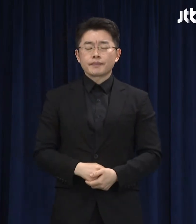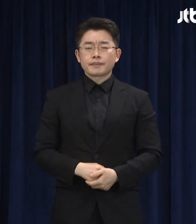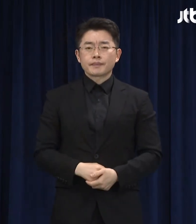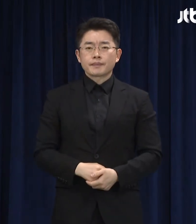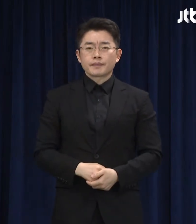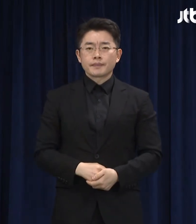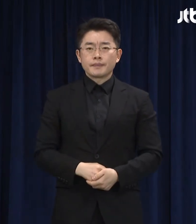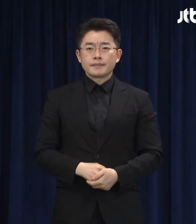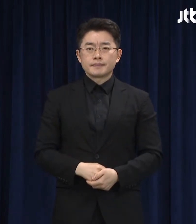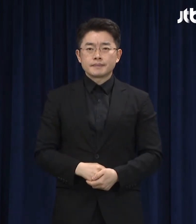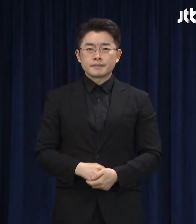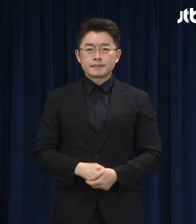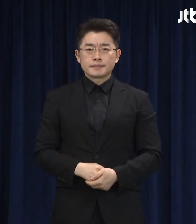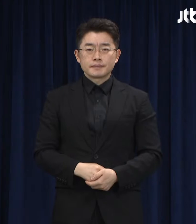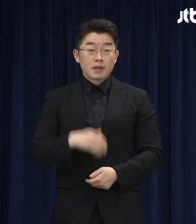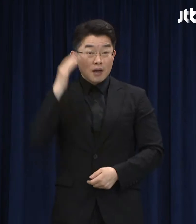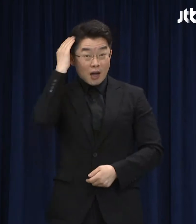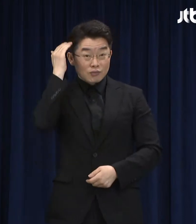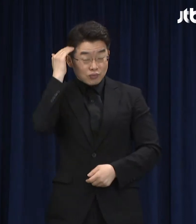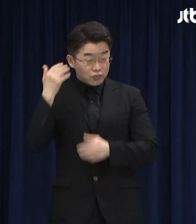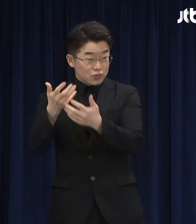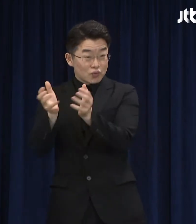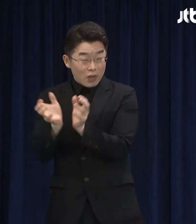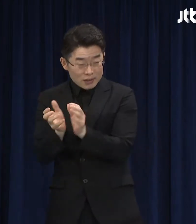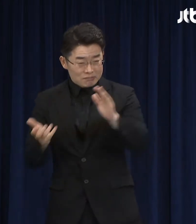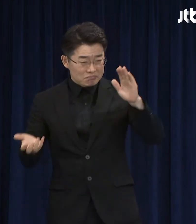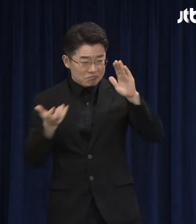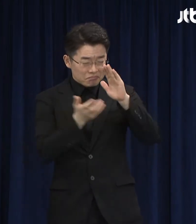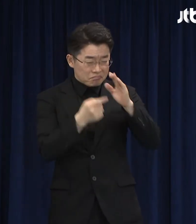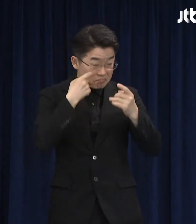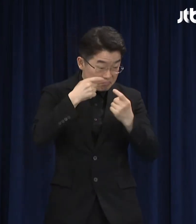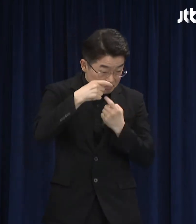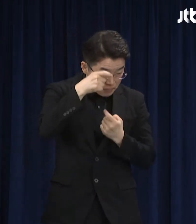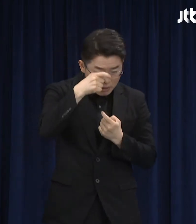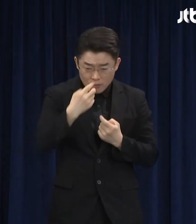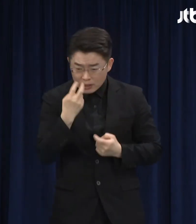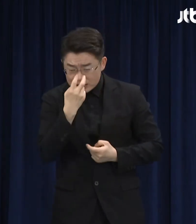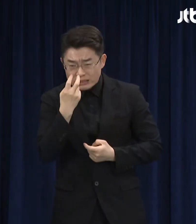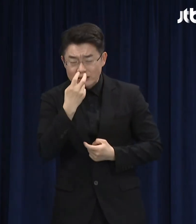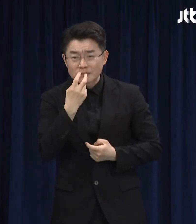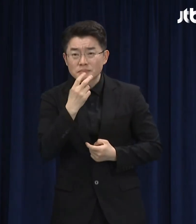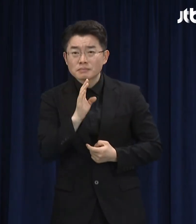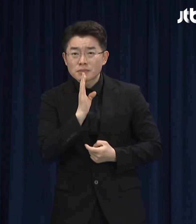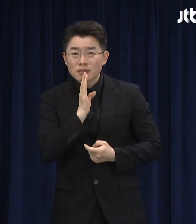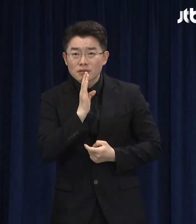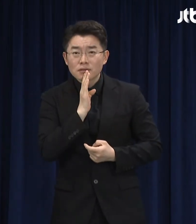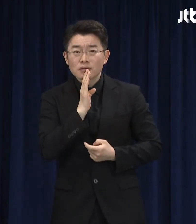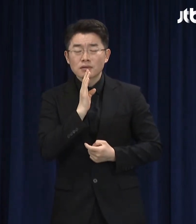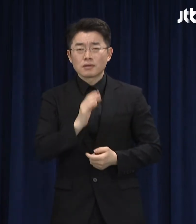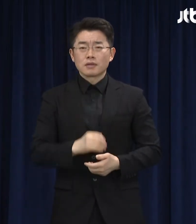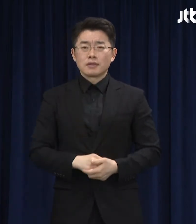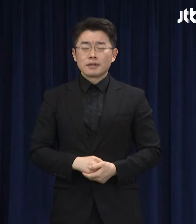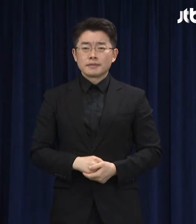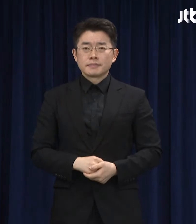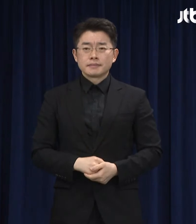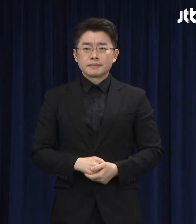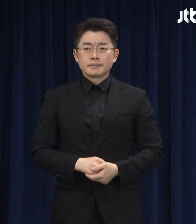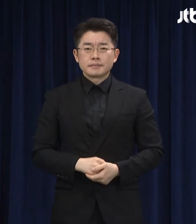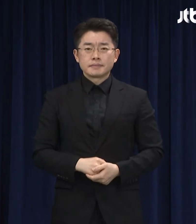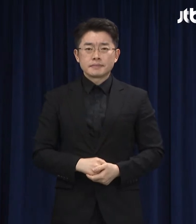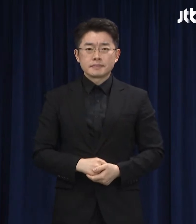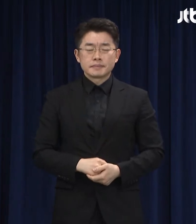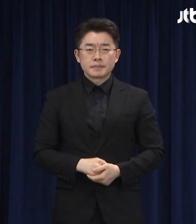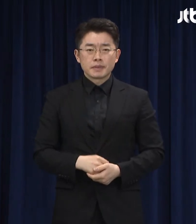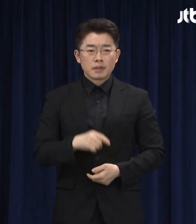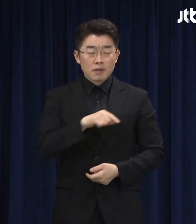따라서 현장 직접 확인과 구체적인 자료 확보를 통해서 저희들이 진행해 오고 있는 과학기술적 검토 과정에서는 의미